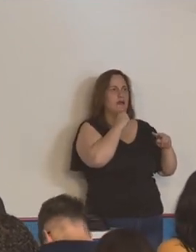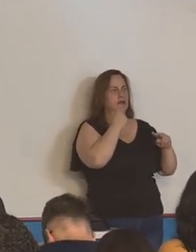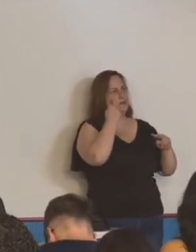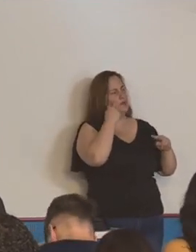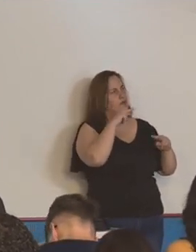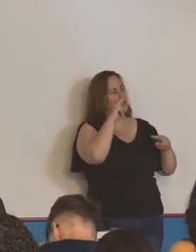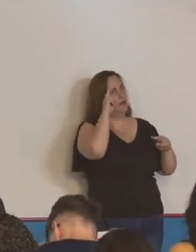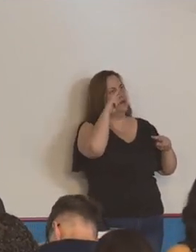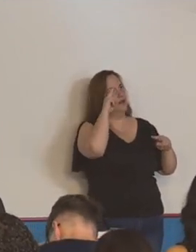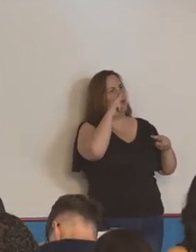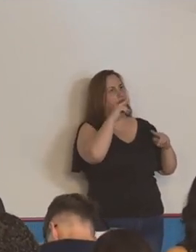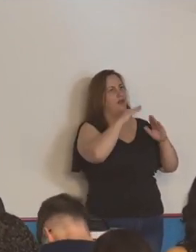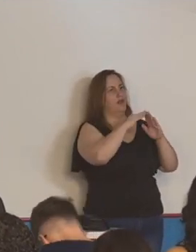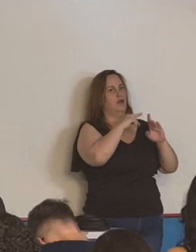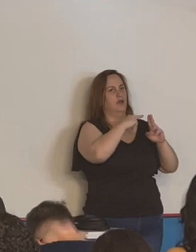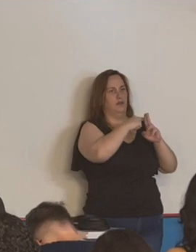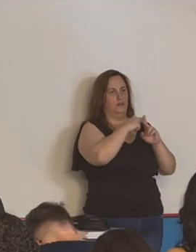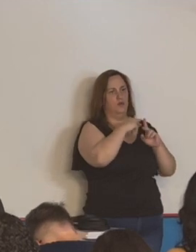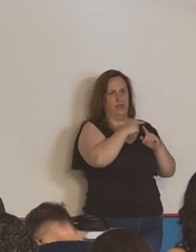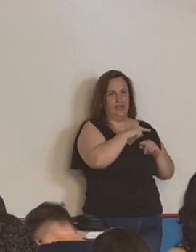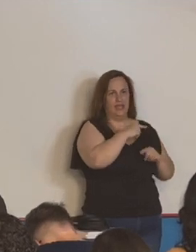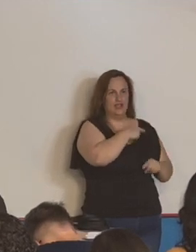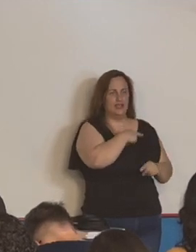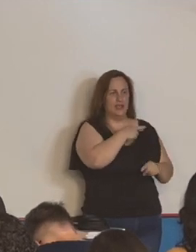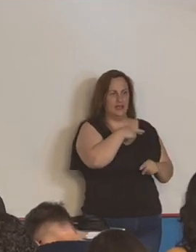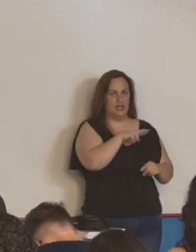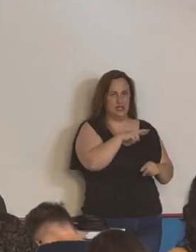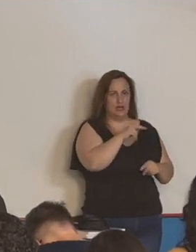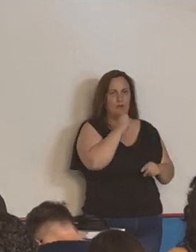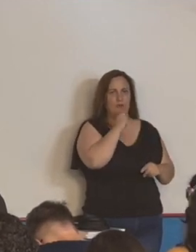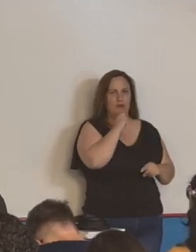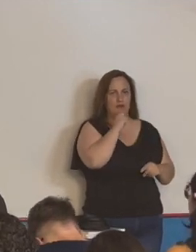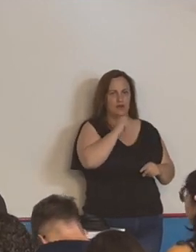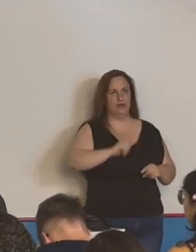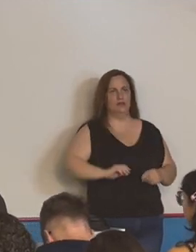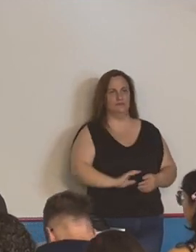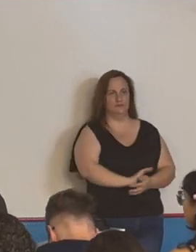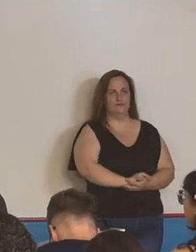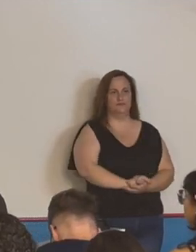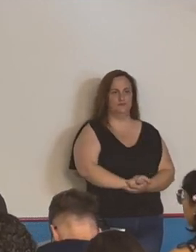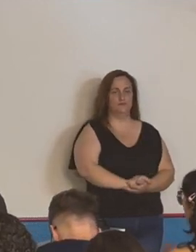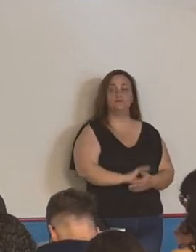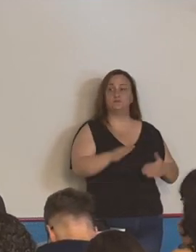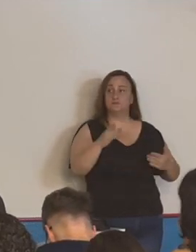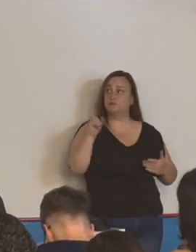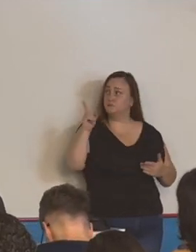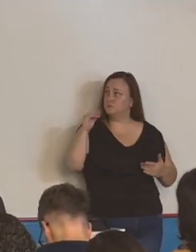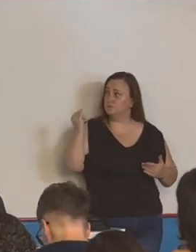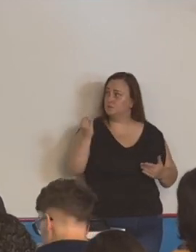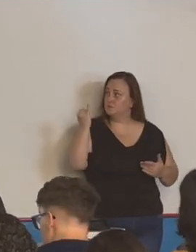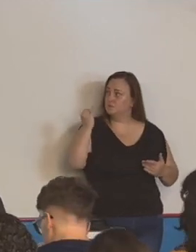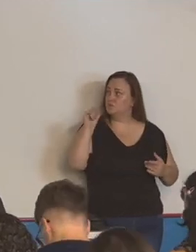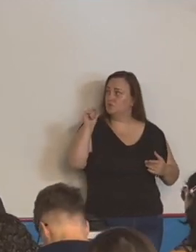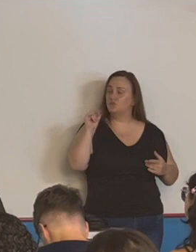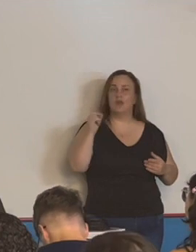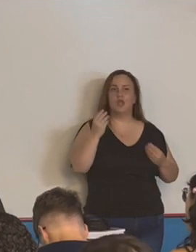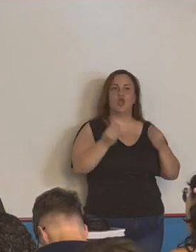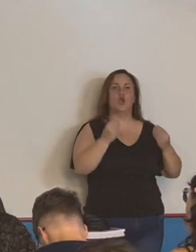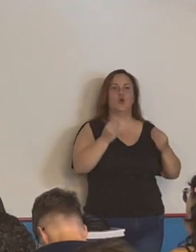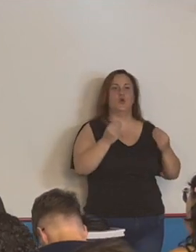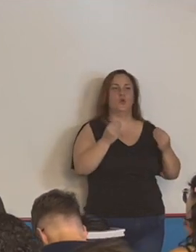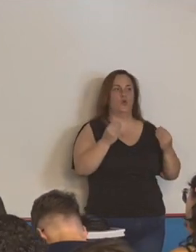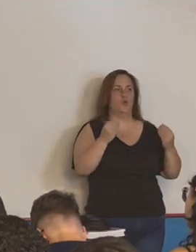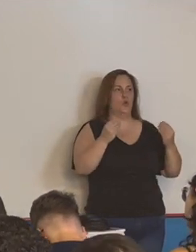um ambiente religioso, né? Então, eu quero salientar com isso a importância do ornamento